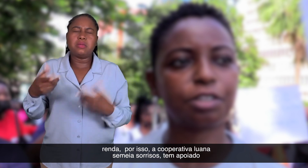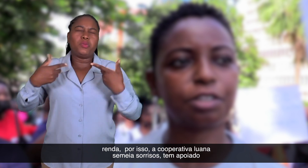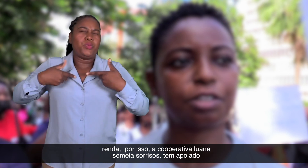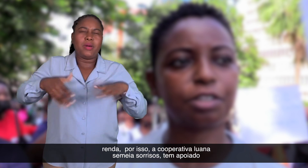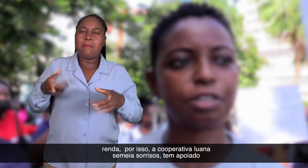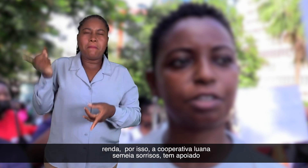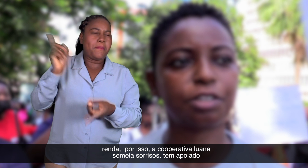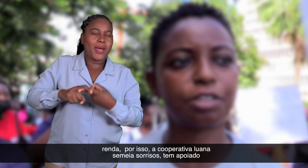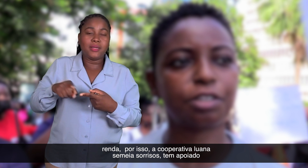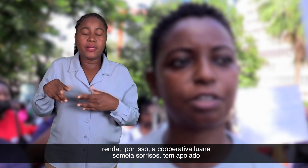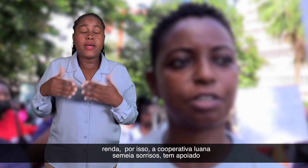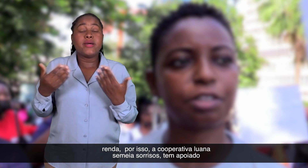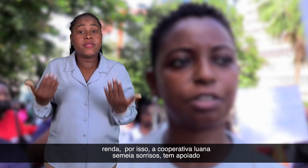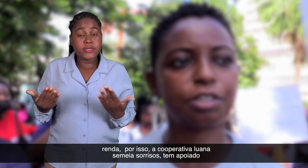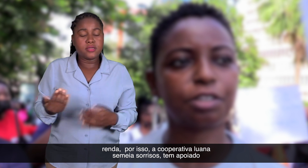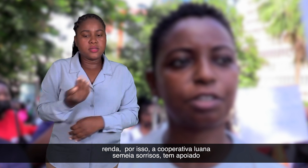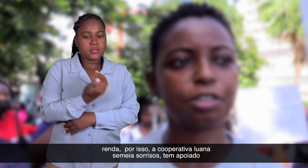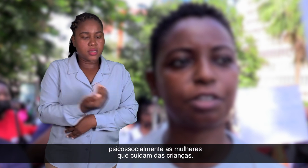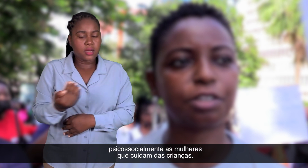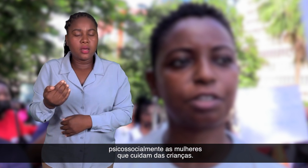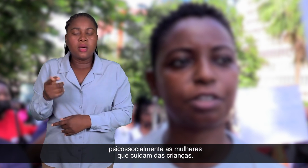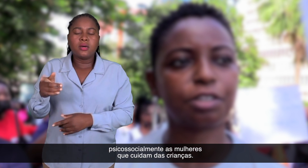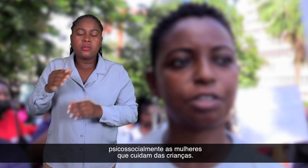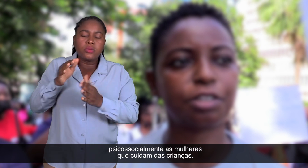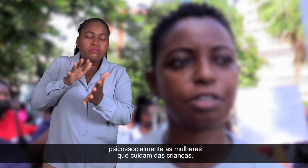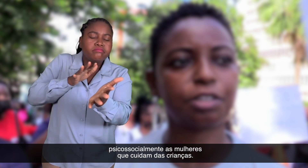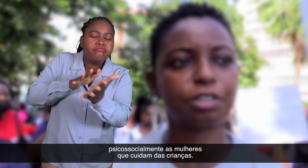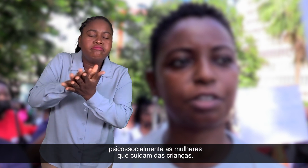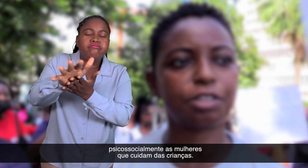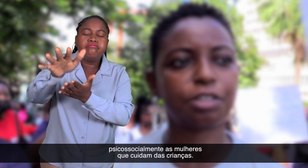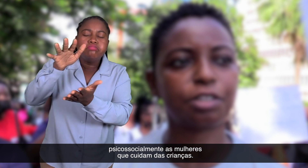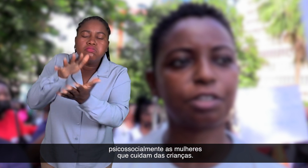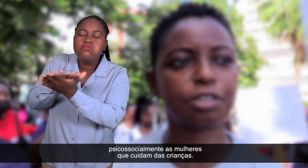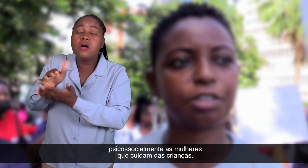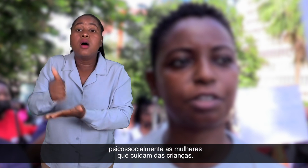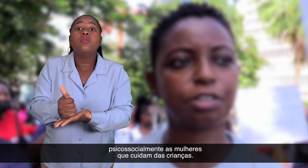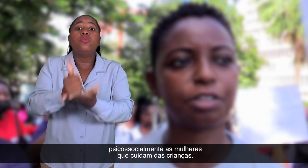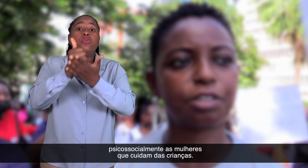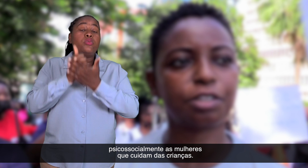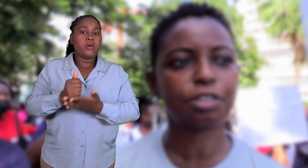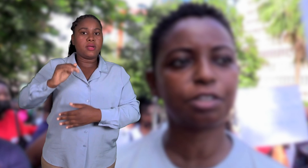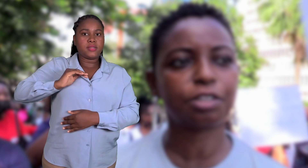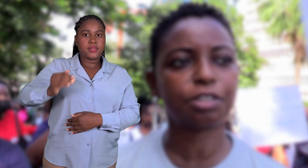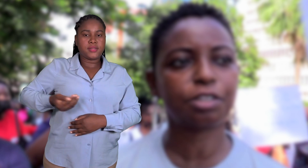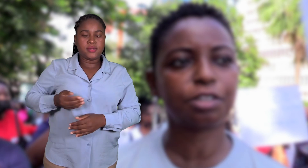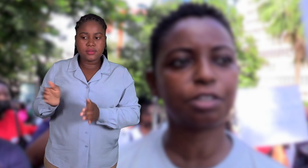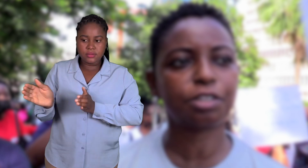cooperativa Luana Semé Sorrisos tem apoiado psicossocialmente as mulheres que cuidam das crianças.